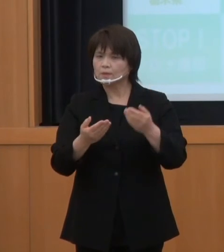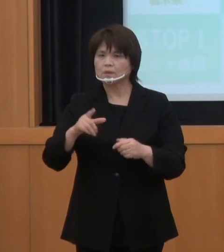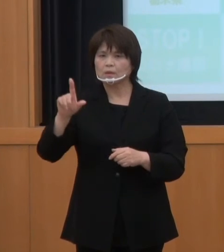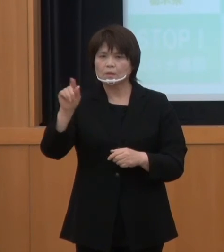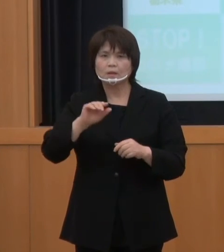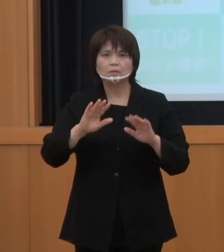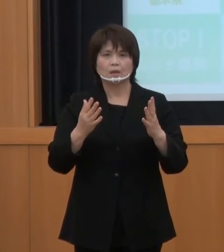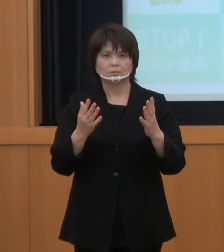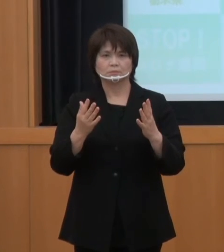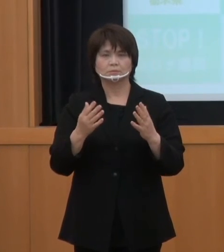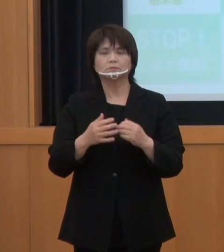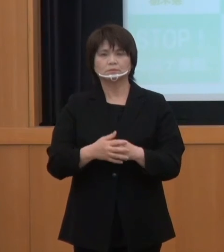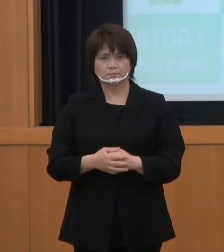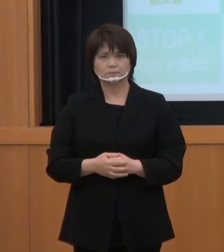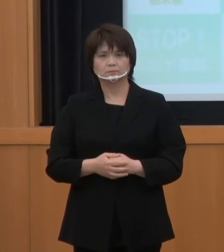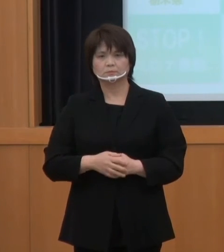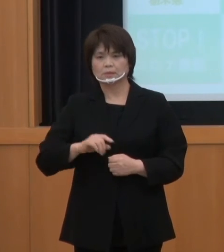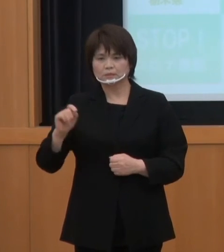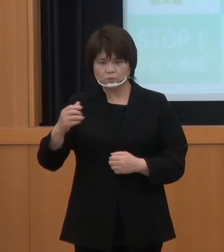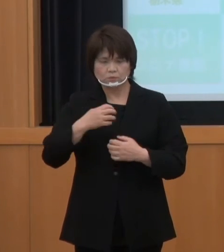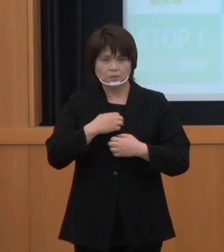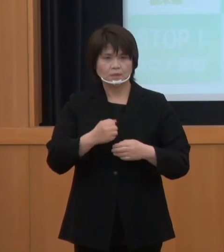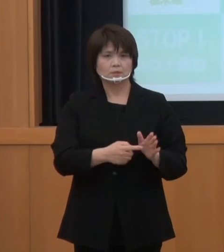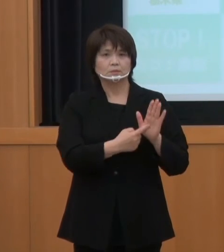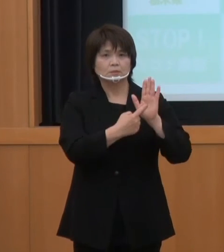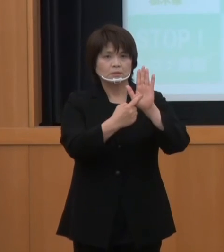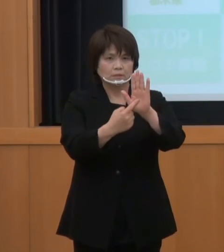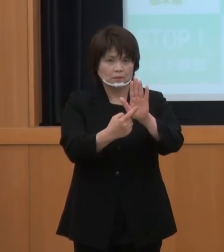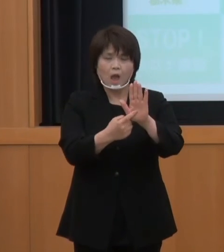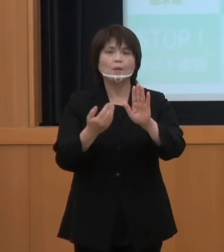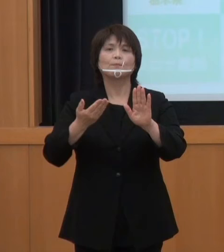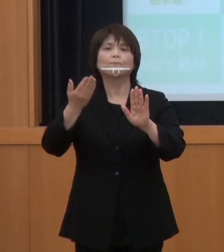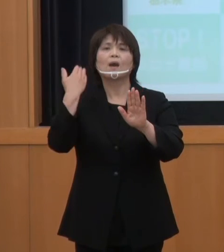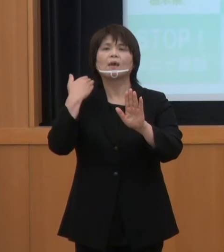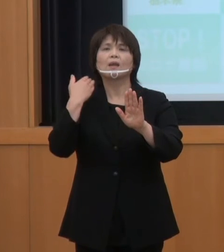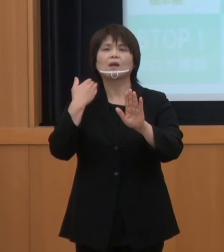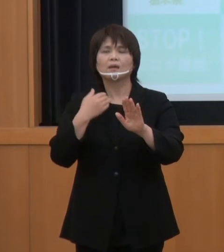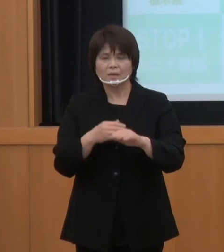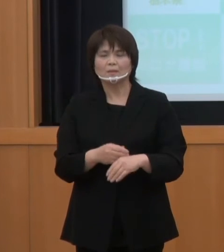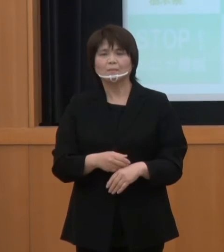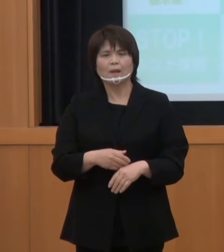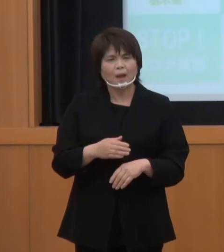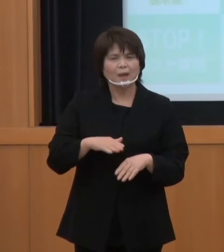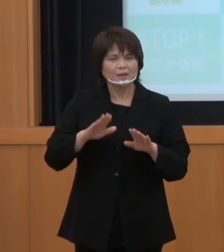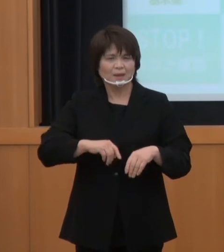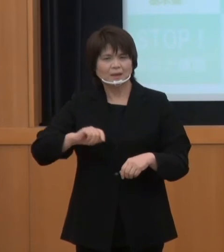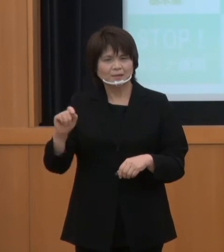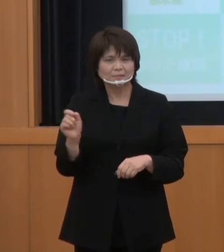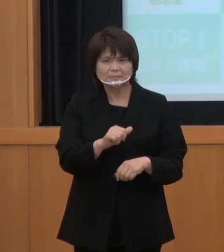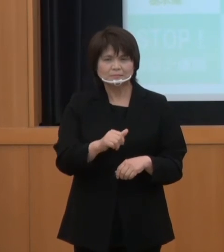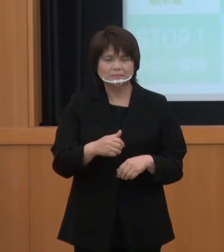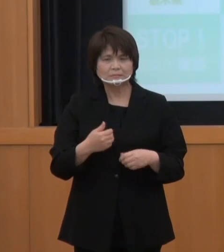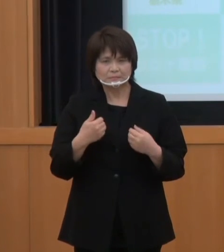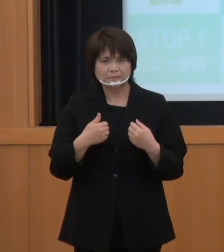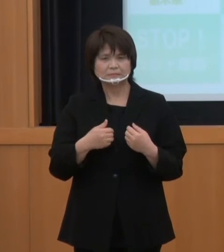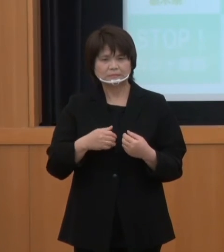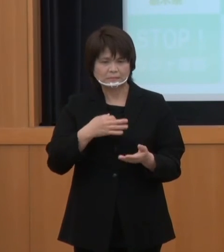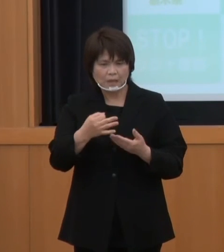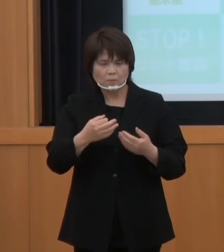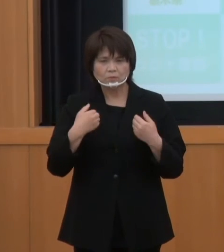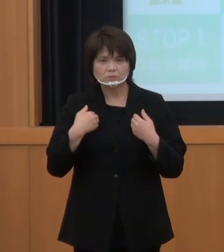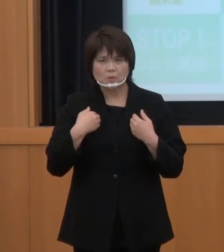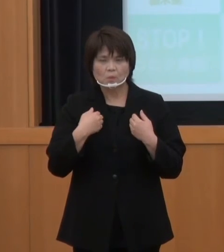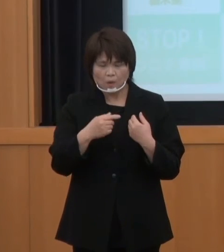と。緊急事態宣言発令前の駆け込み、外出などが大きく報道されるな